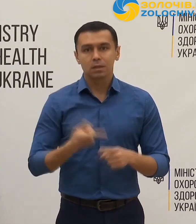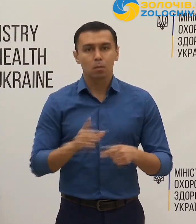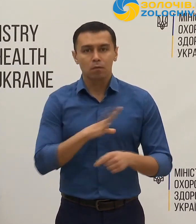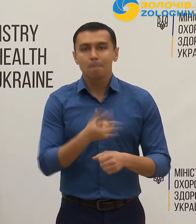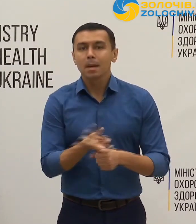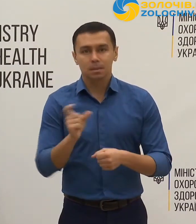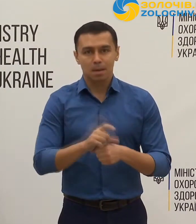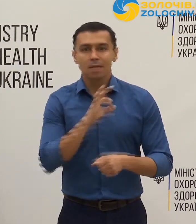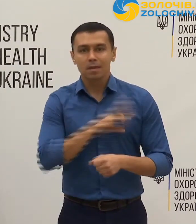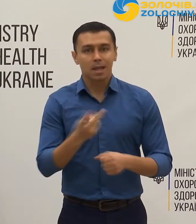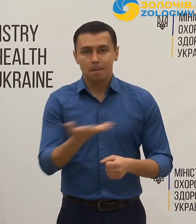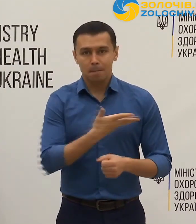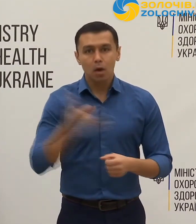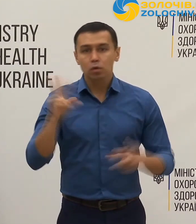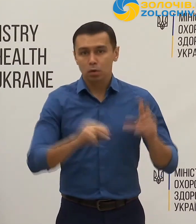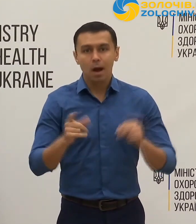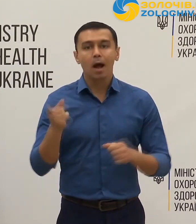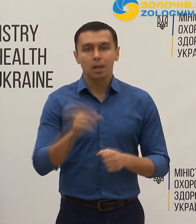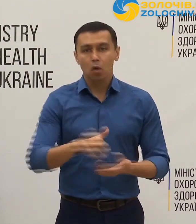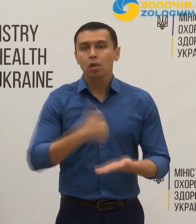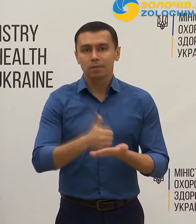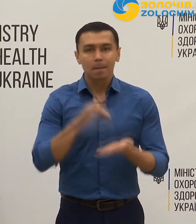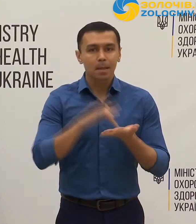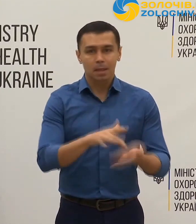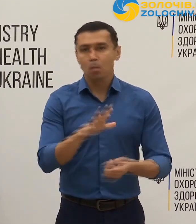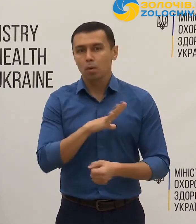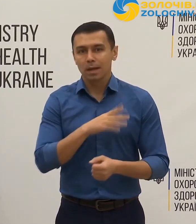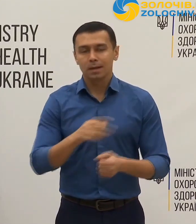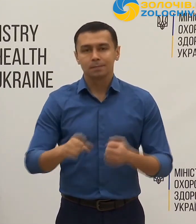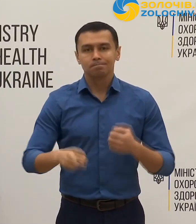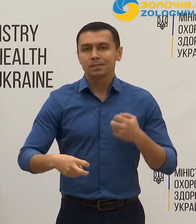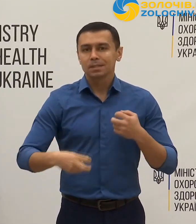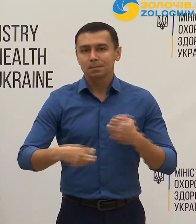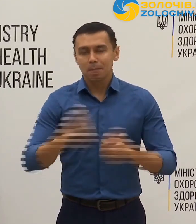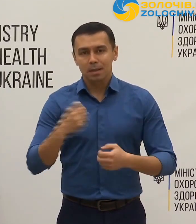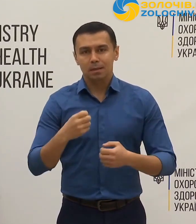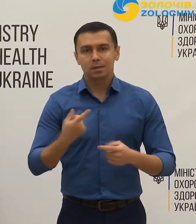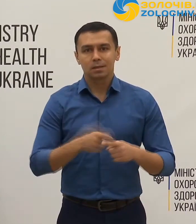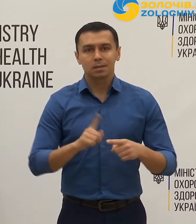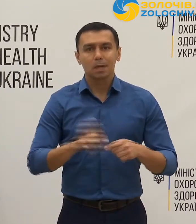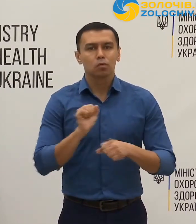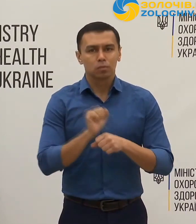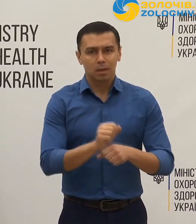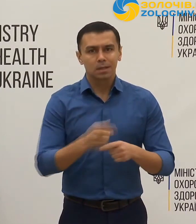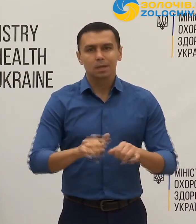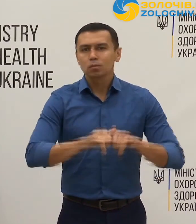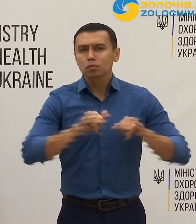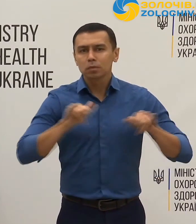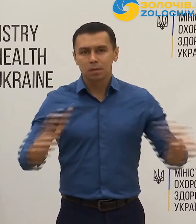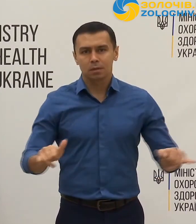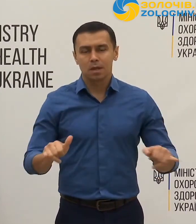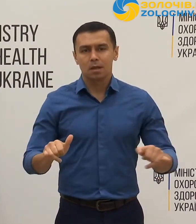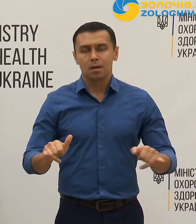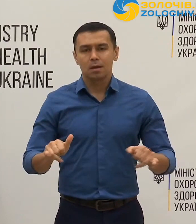був максимальний ефект, на який ми розраховували, але головна мета була збити це ураганне розповсюдження,